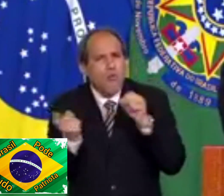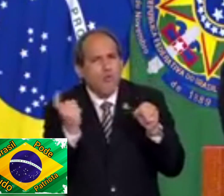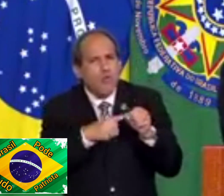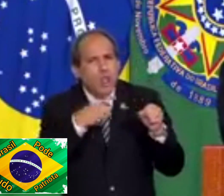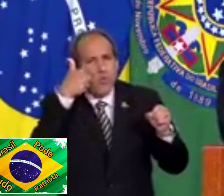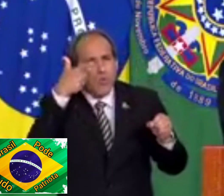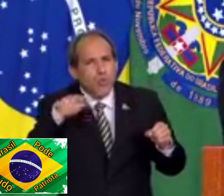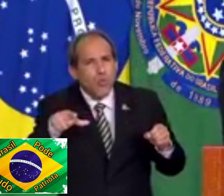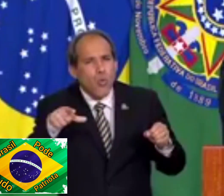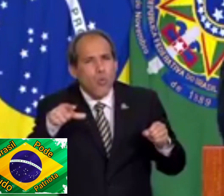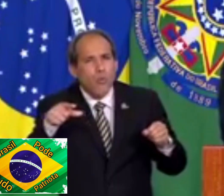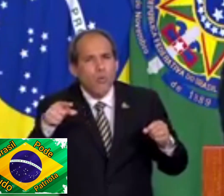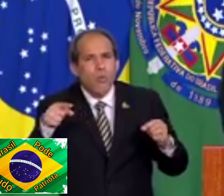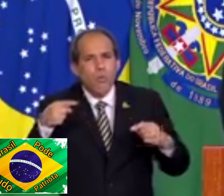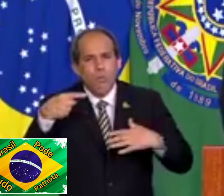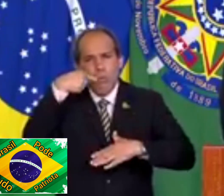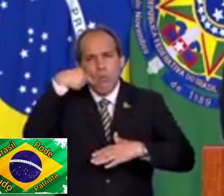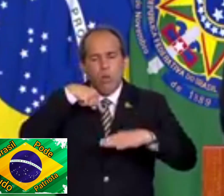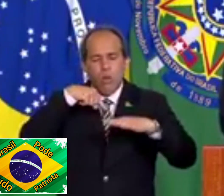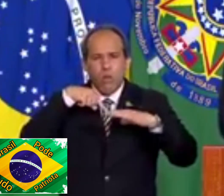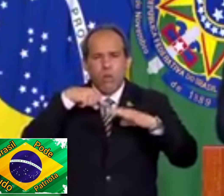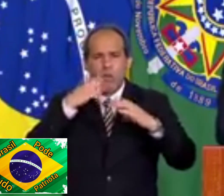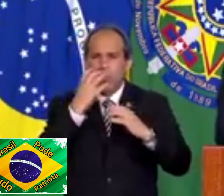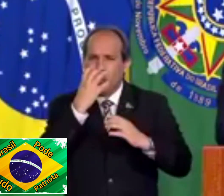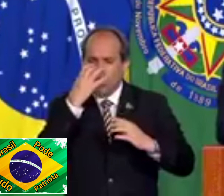aquilo, sonda